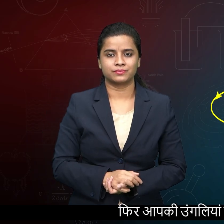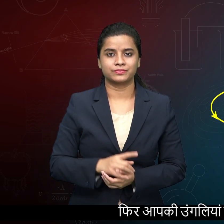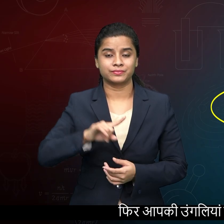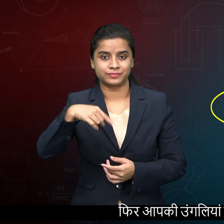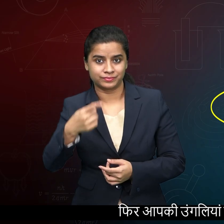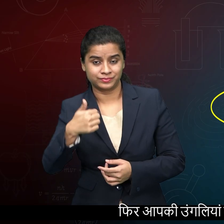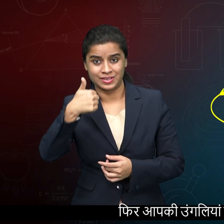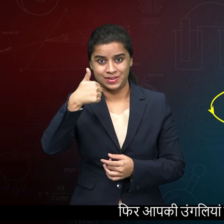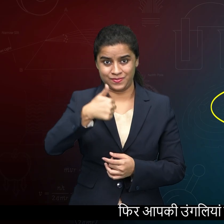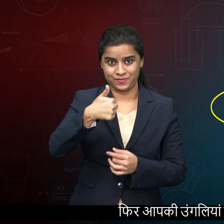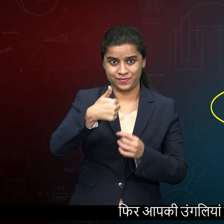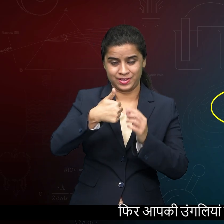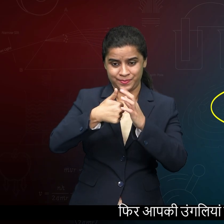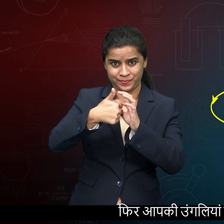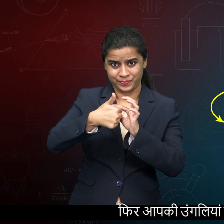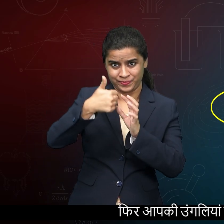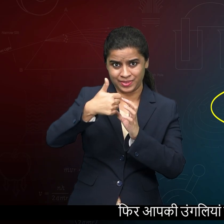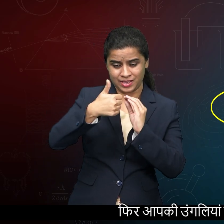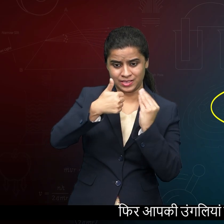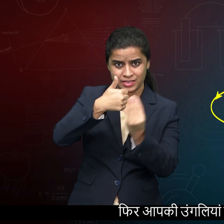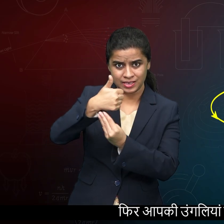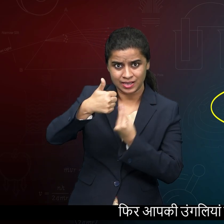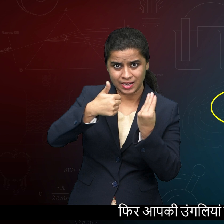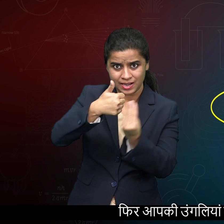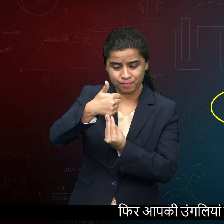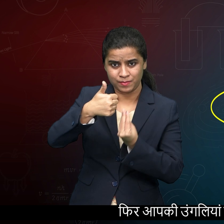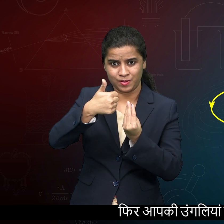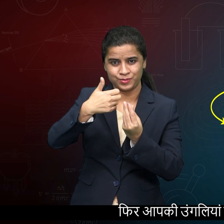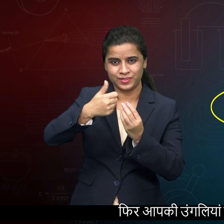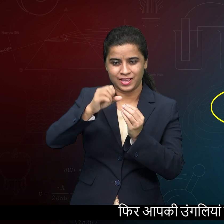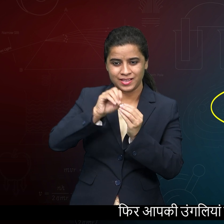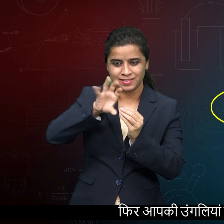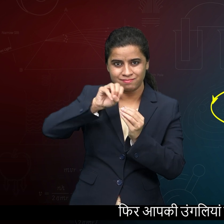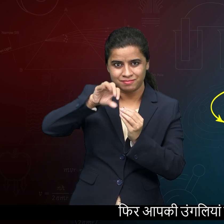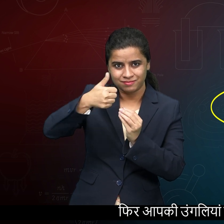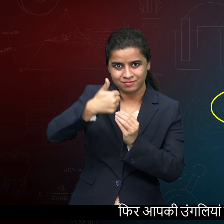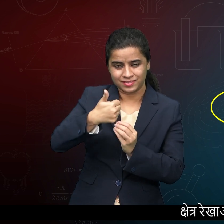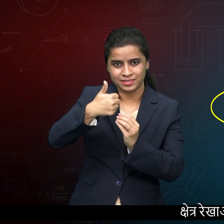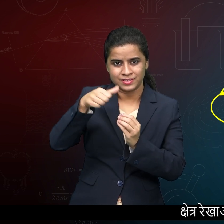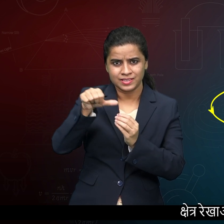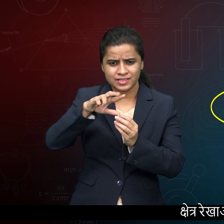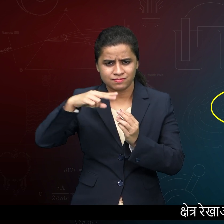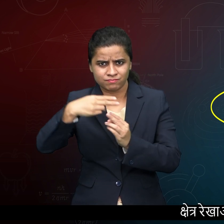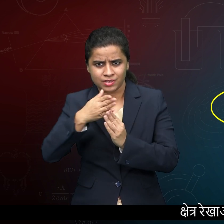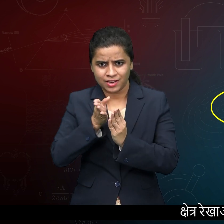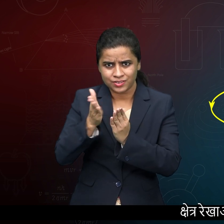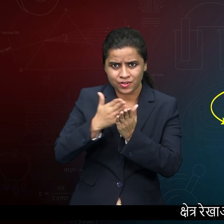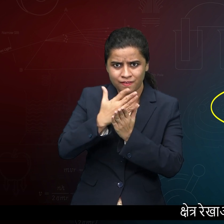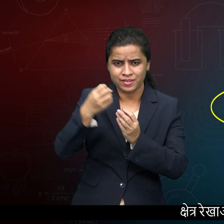आपकी उल्लंघनीय चालक के चारों ओर चुंबकीय क्षेत्र की क्षेत्र रेखाओं की दिशा